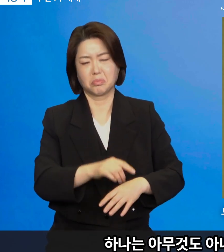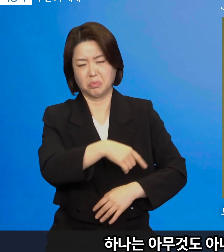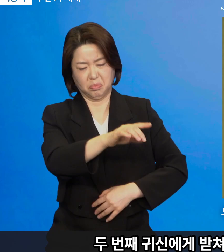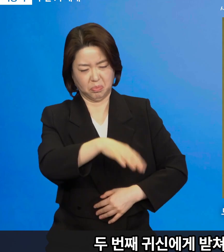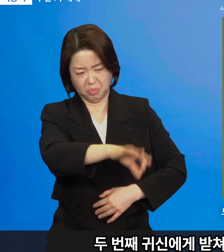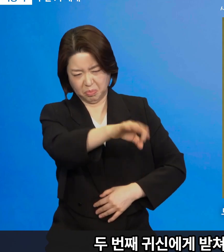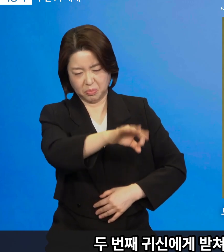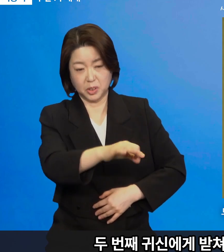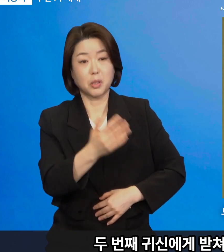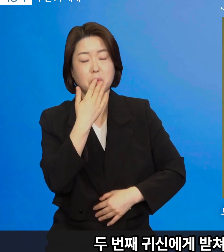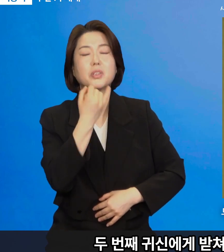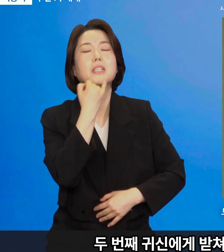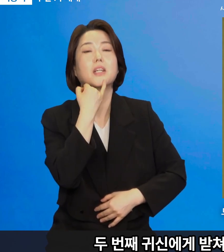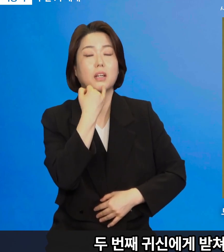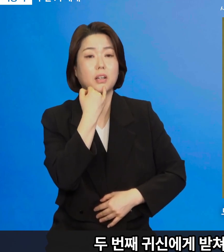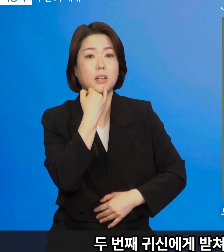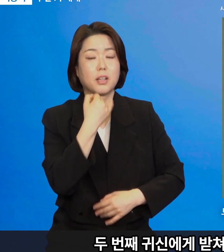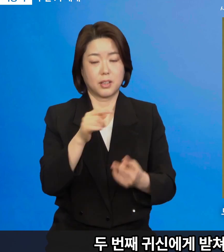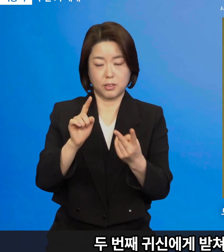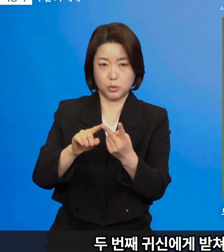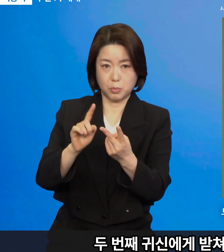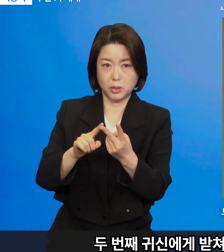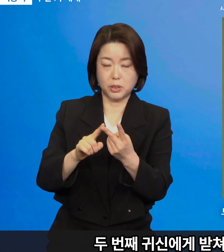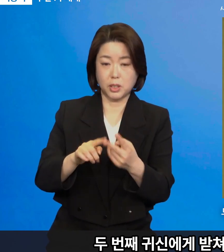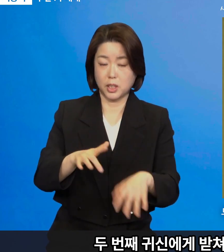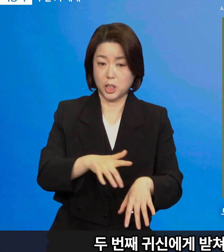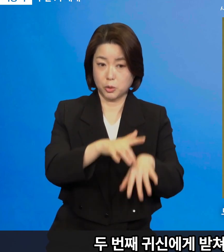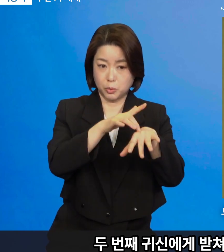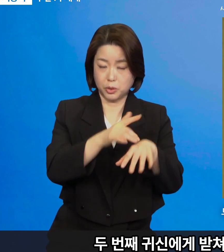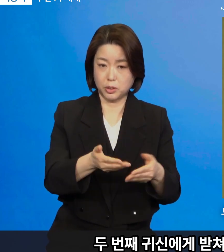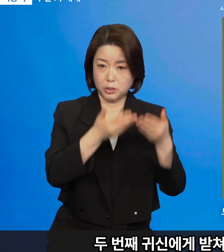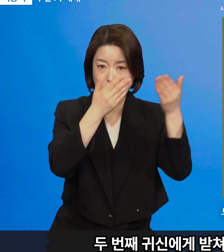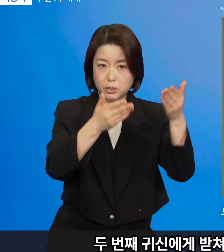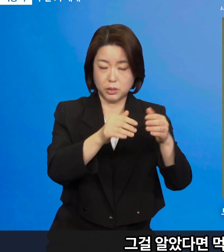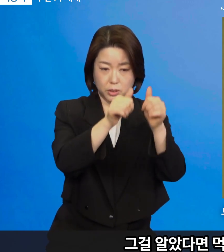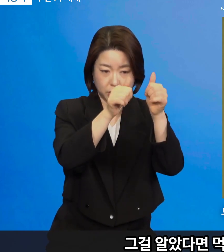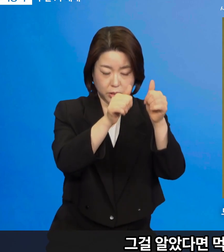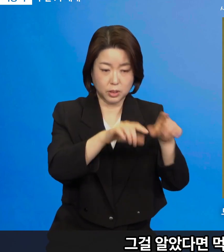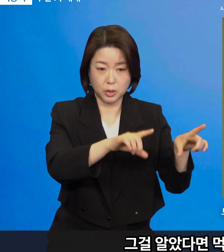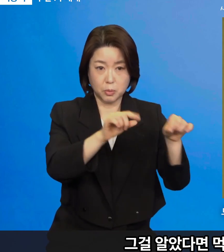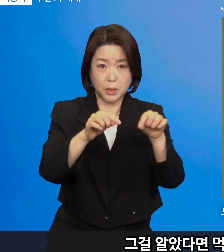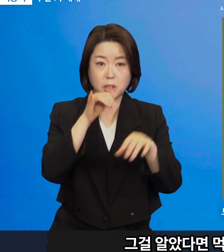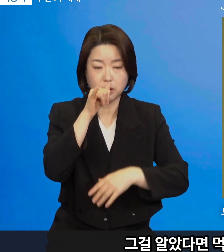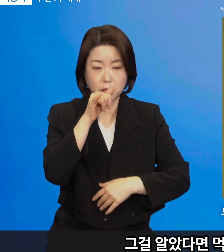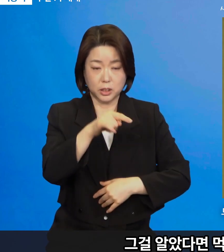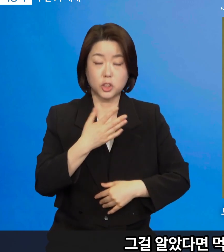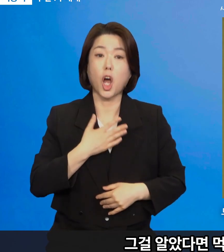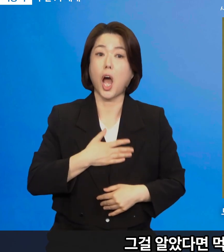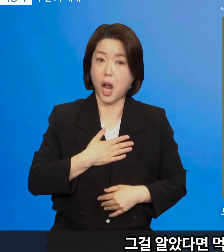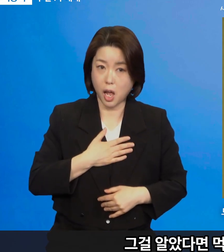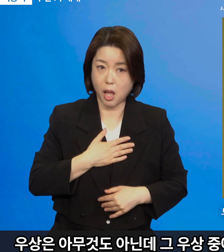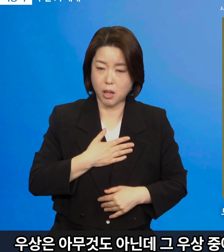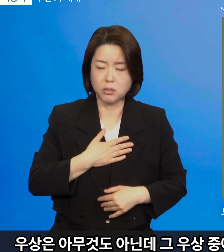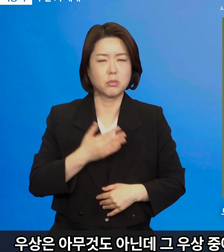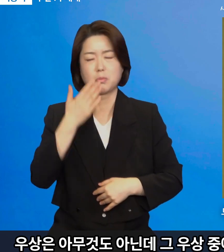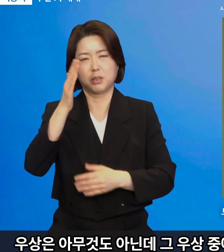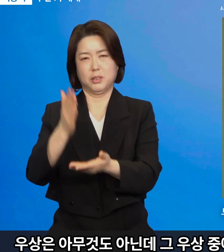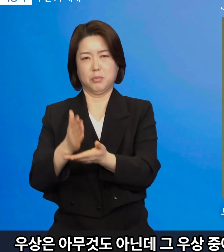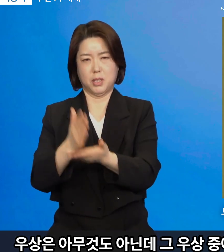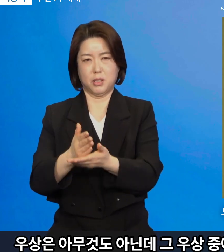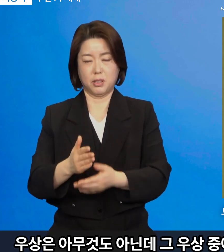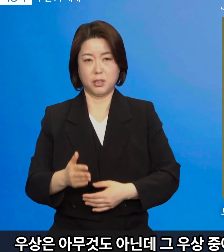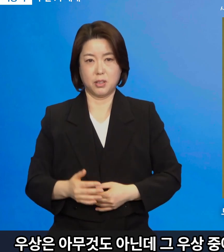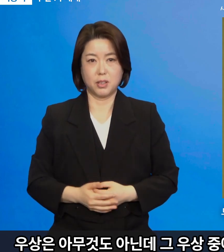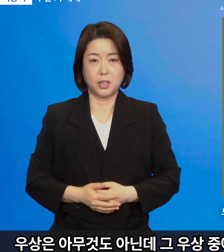되는데, 두 번째, 귀신에게 바쳐진 음식이 있다는 거예요. 그걸 알았다면 먹지 말라는 겁니다. 우상은